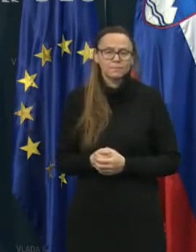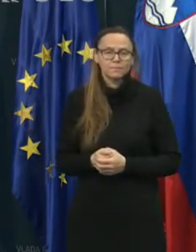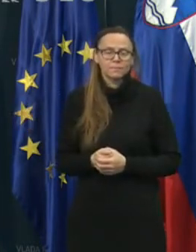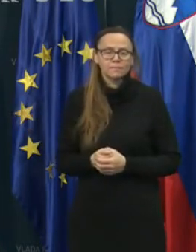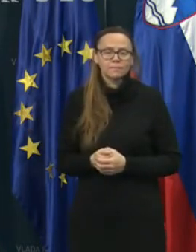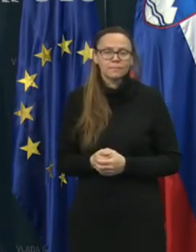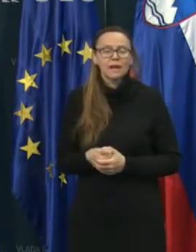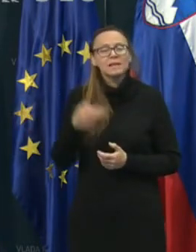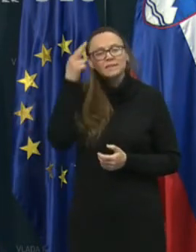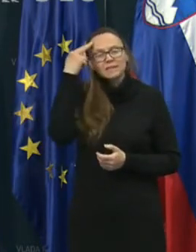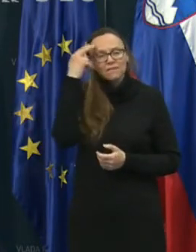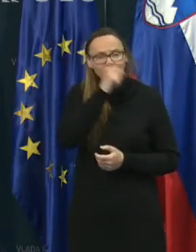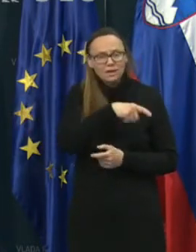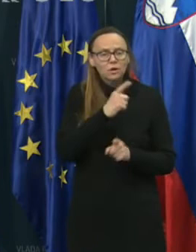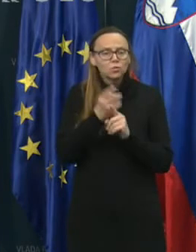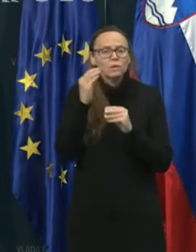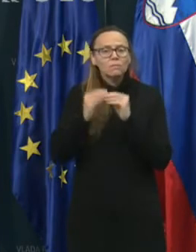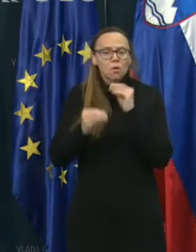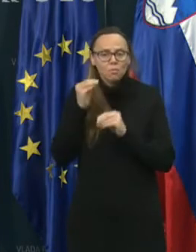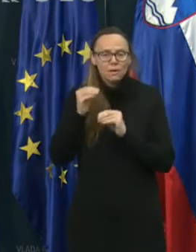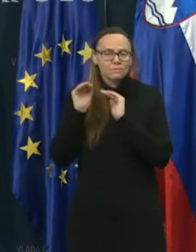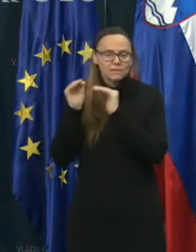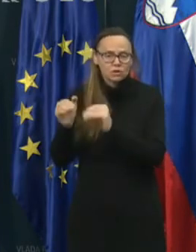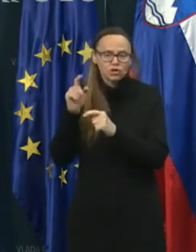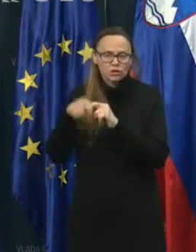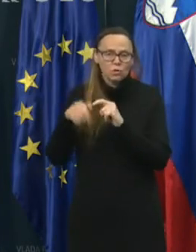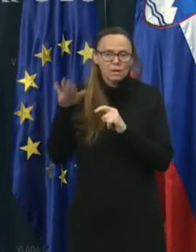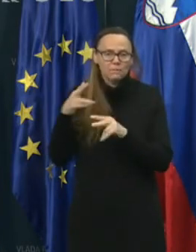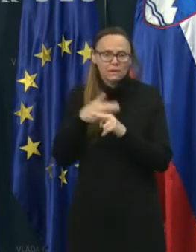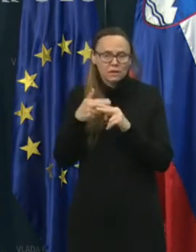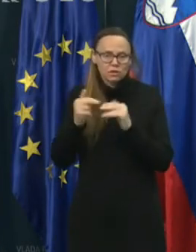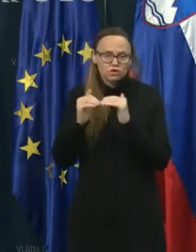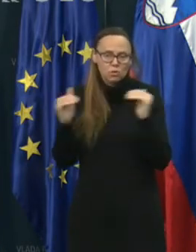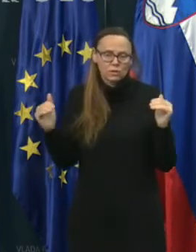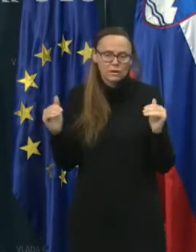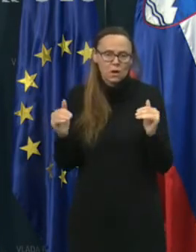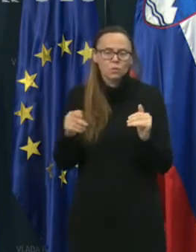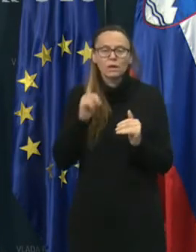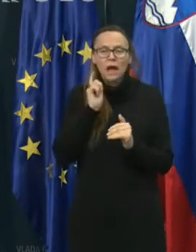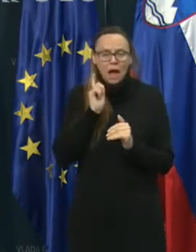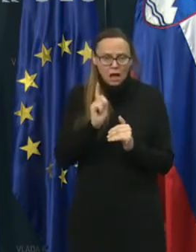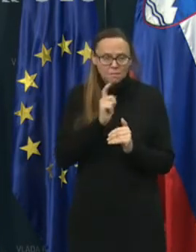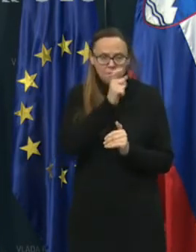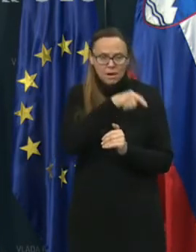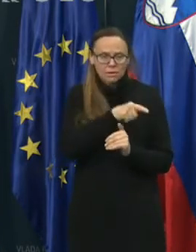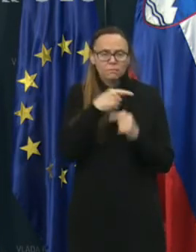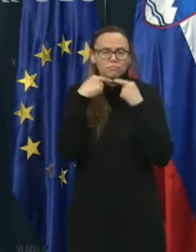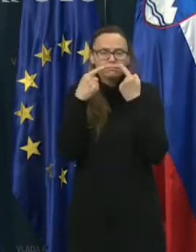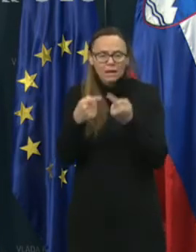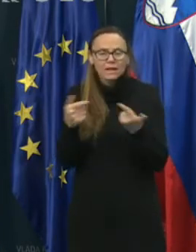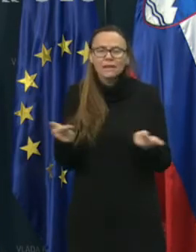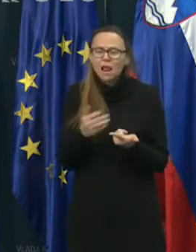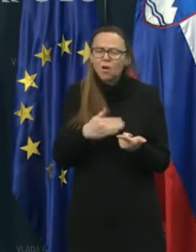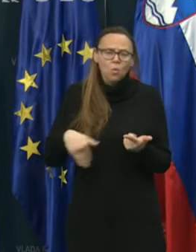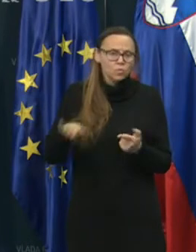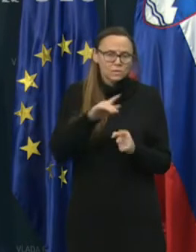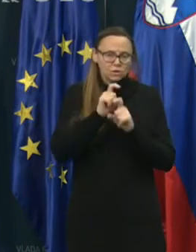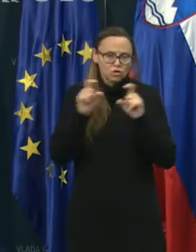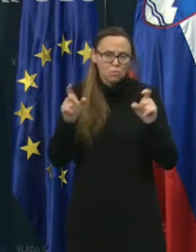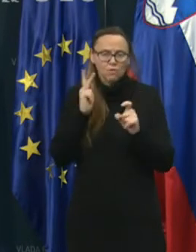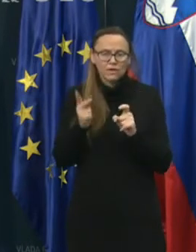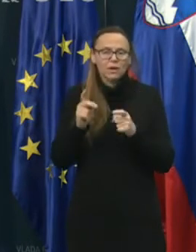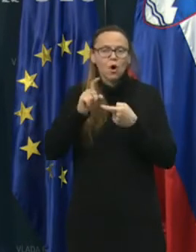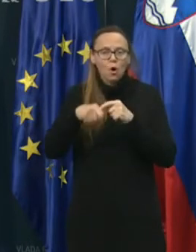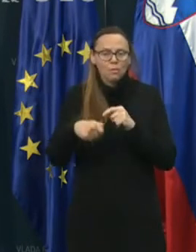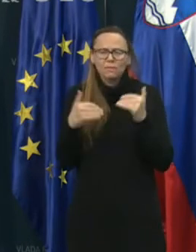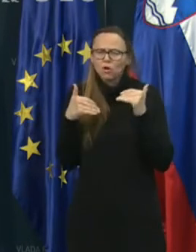Zavedamo se tudi problema zaščitne opreme na državni ravni, vendar zagotavljam vam lahko, da vsi domovi, ki